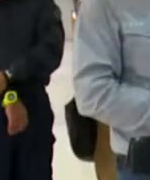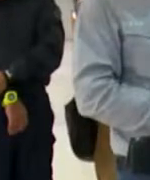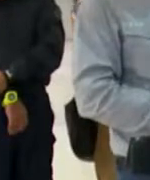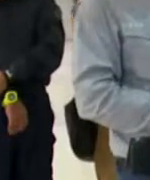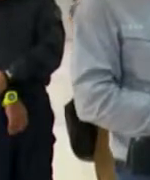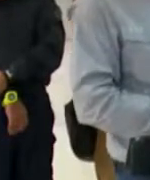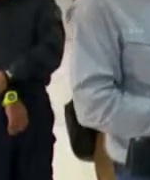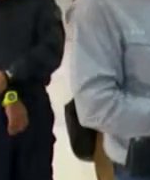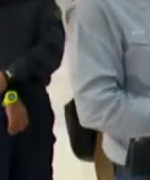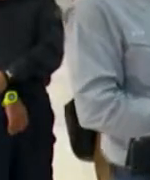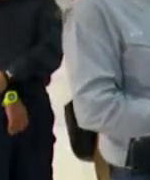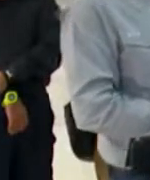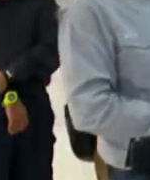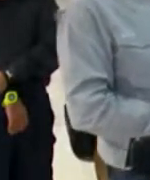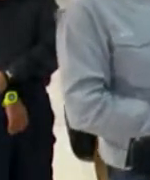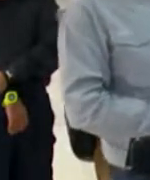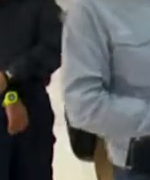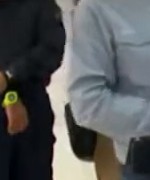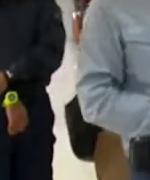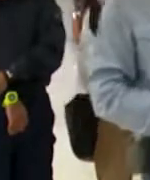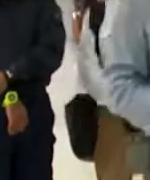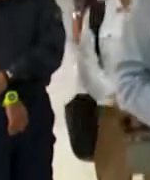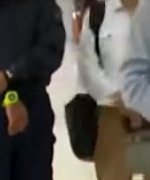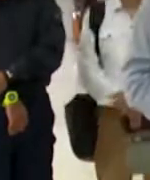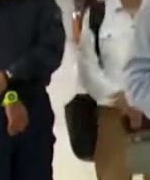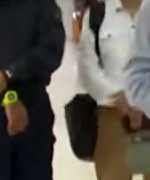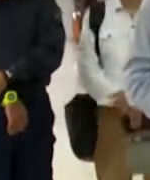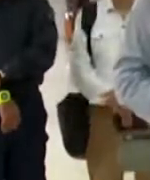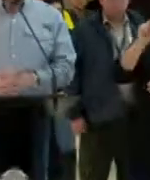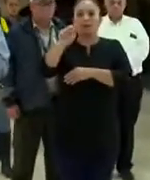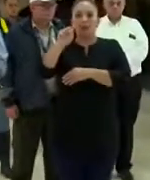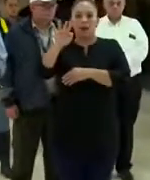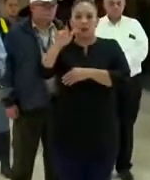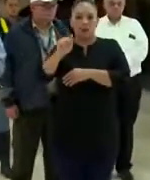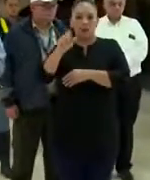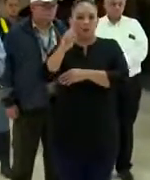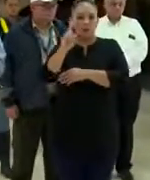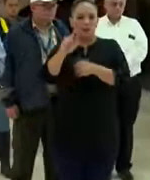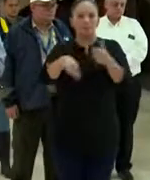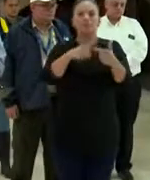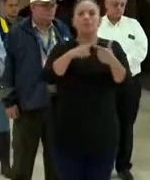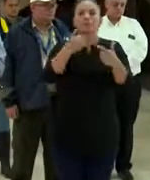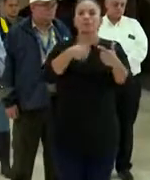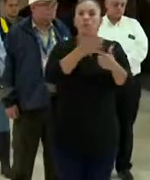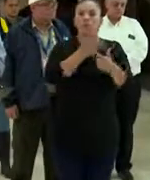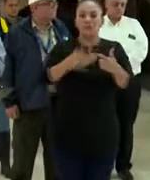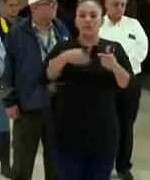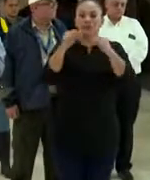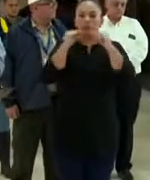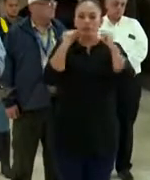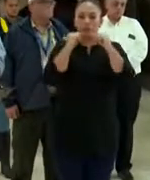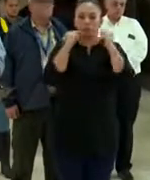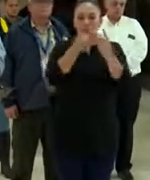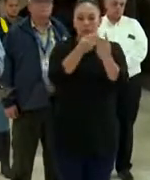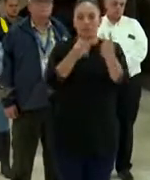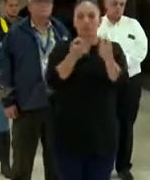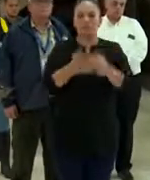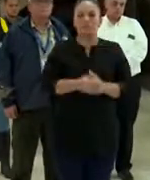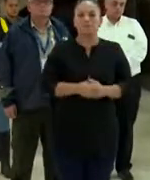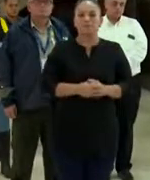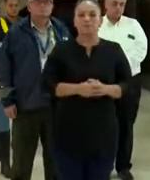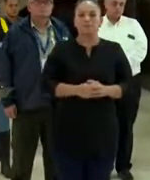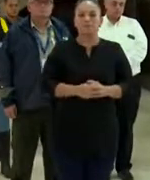Cambronero. Firman la señora ministra de la Presidencia, Natalia Díaz, y el señor presidente de la República, don Rodrigo